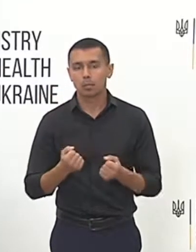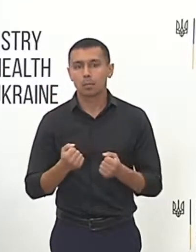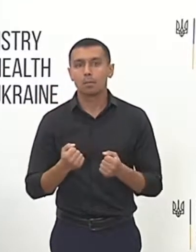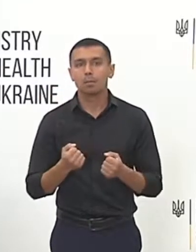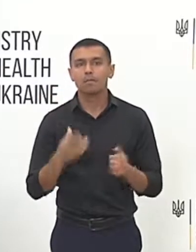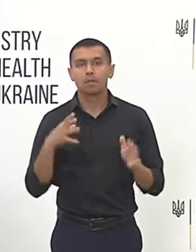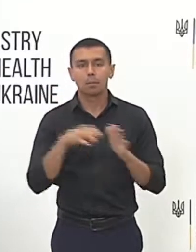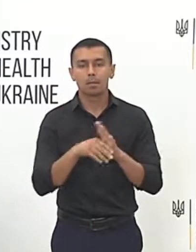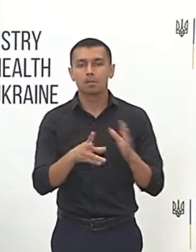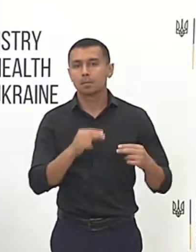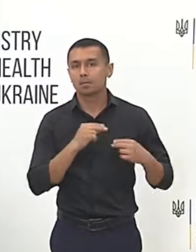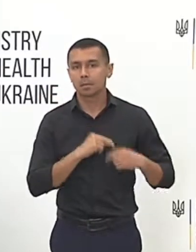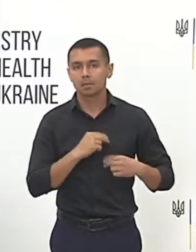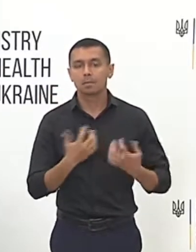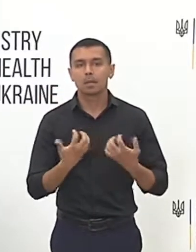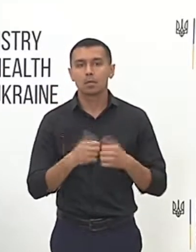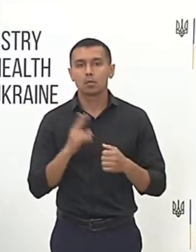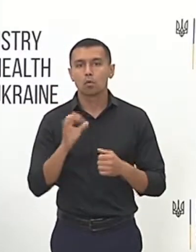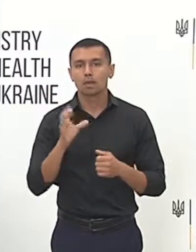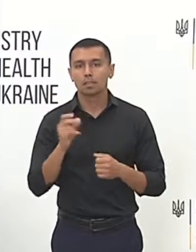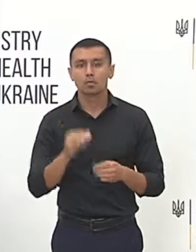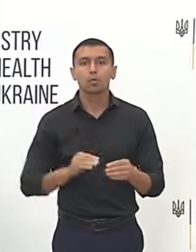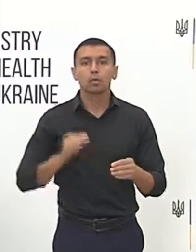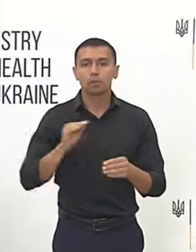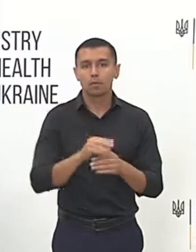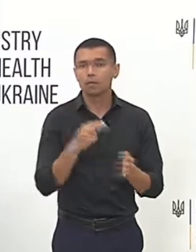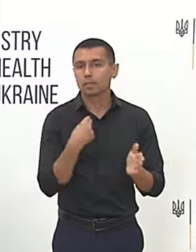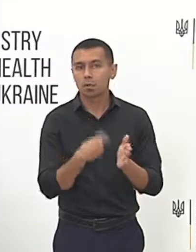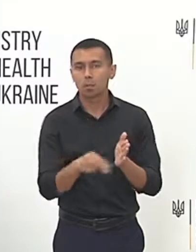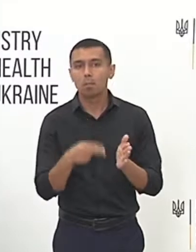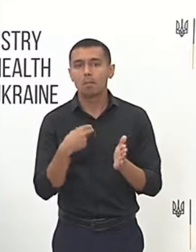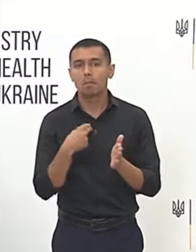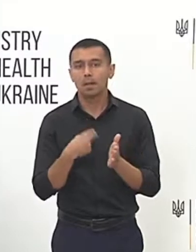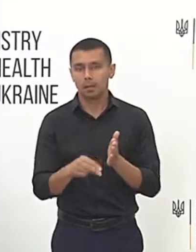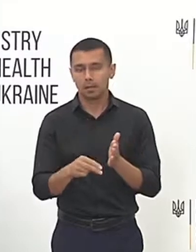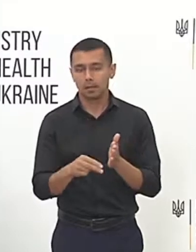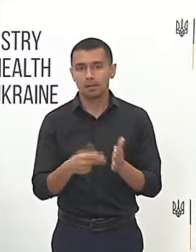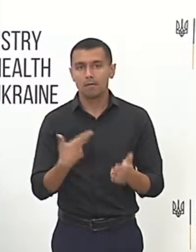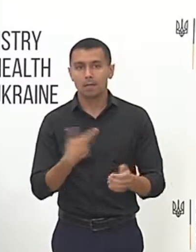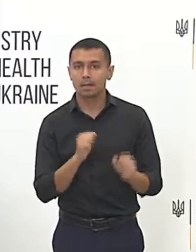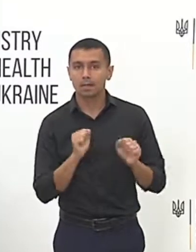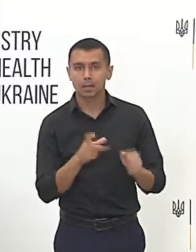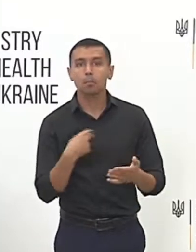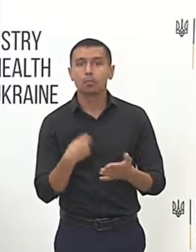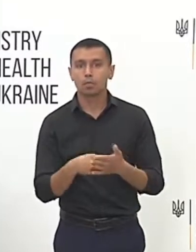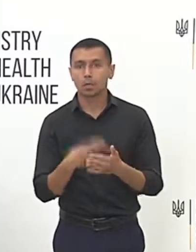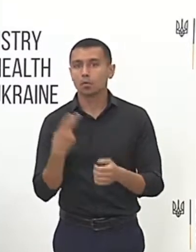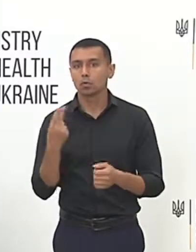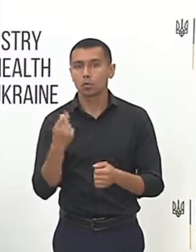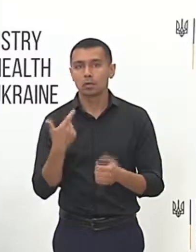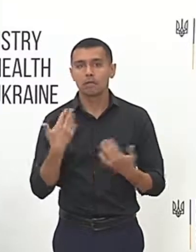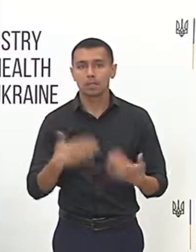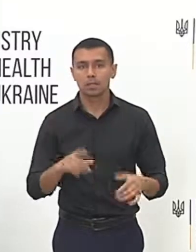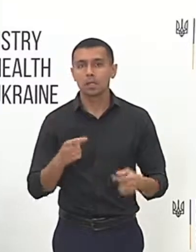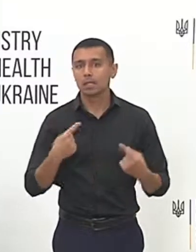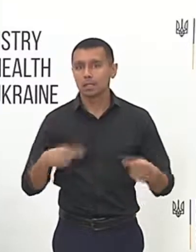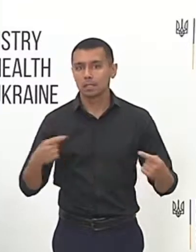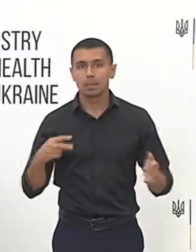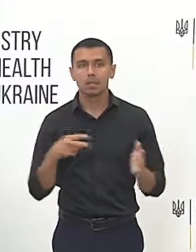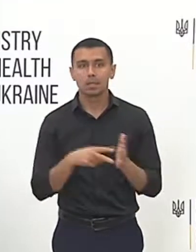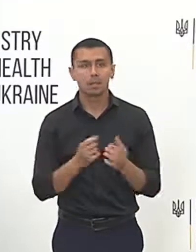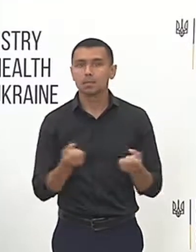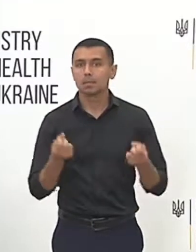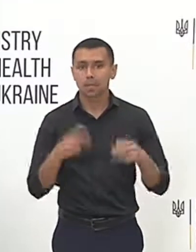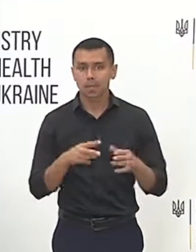рамках співпраці з механізмом COVAX, додатково закупити вакцину за бюджетні кошти вже за іншими цінами,